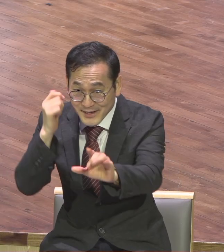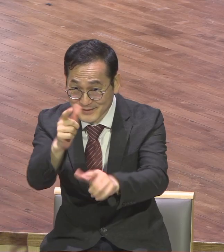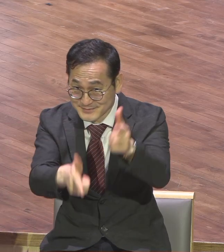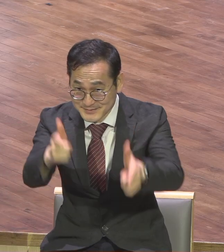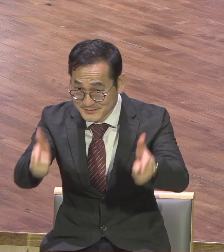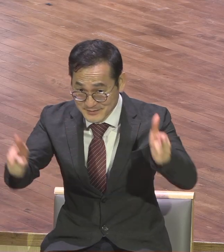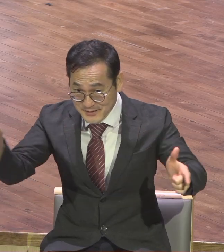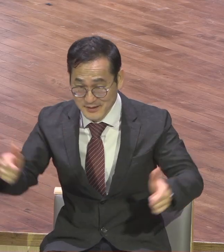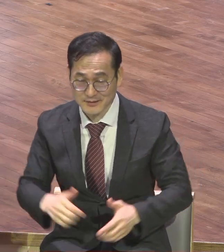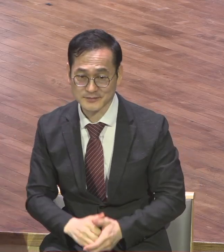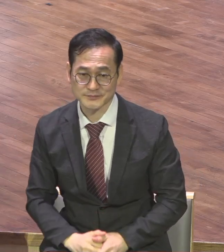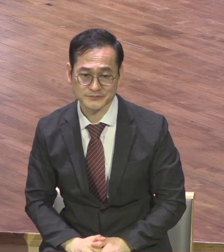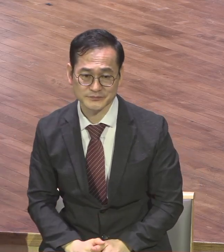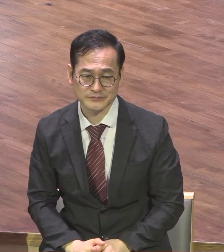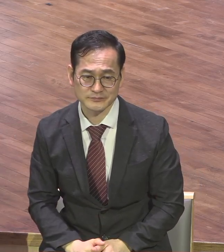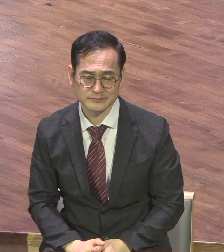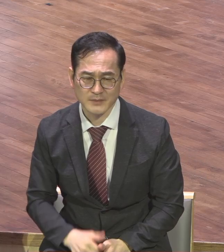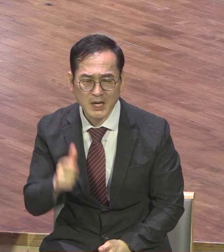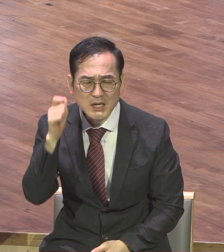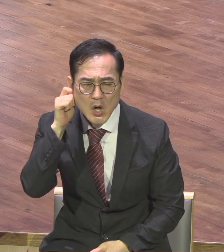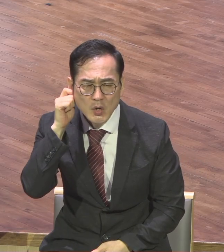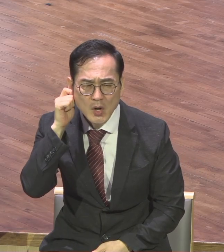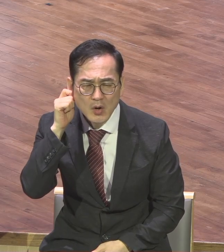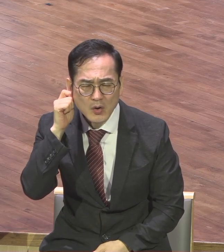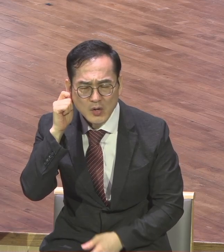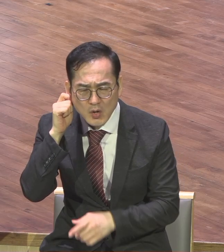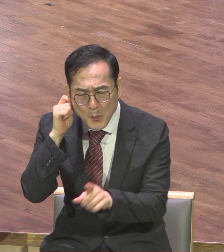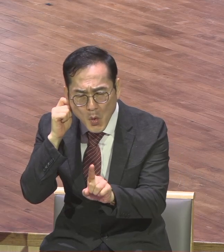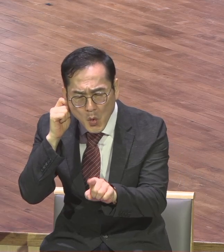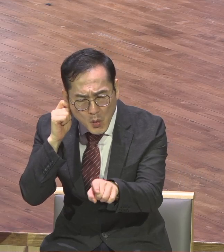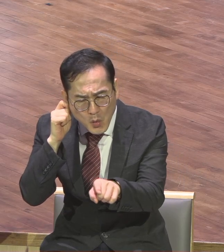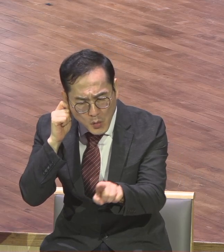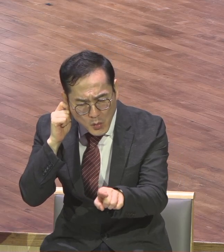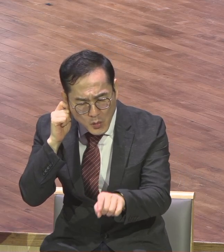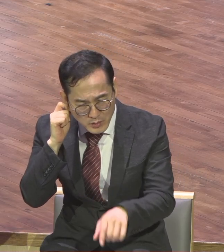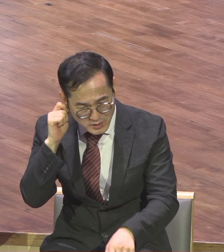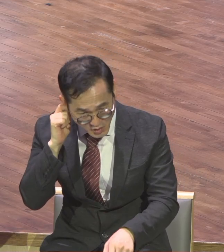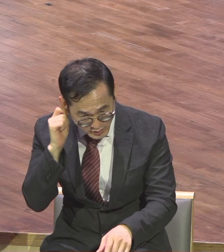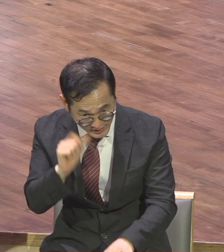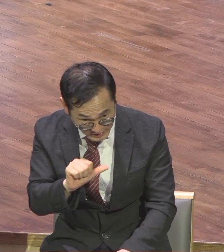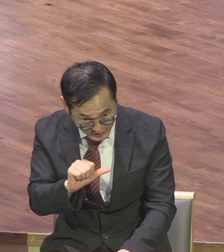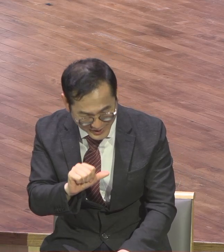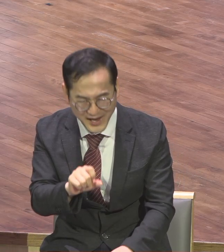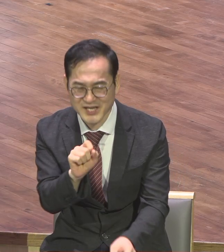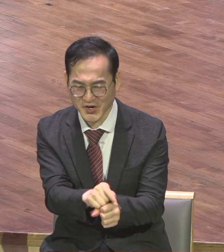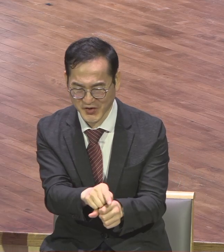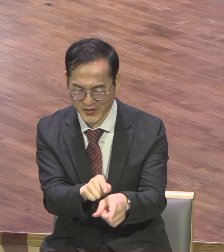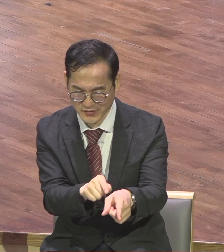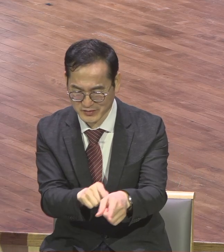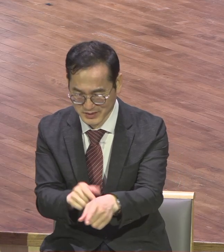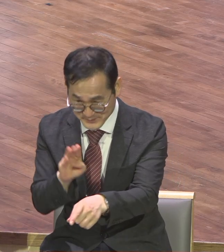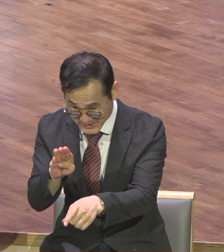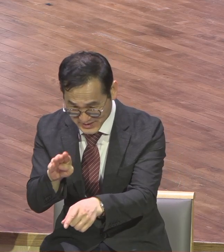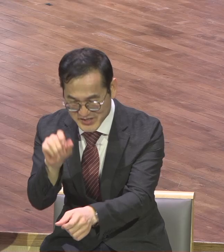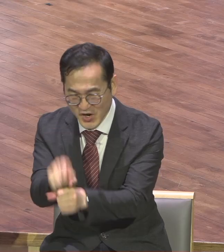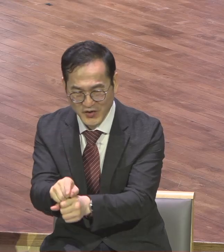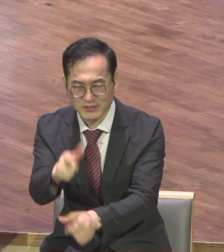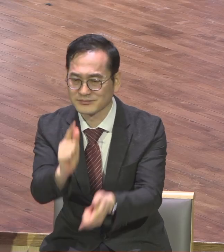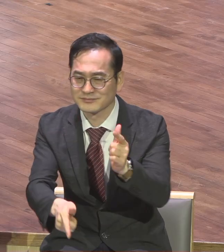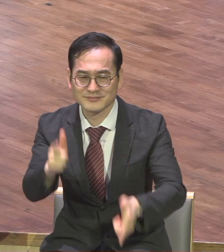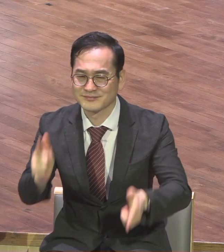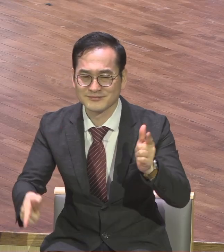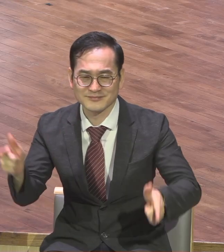구분하는데 이런 혈액형별로 성격의 특징이 다 제각각입니다.